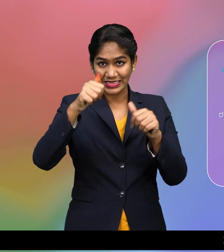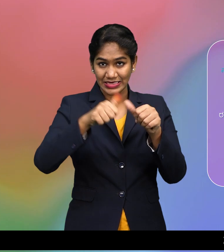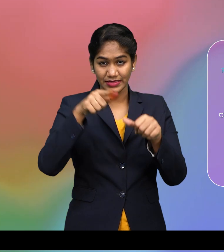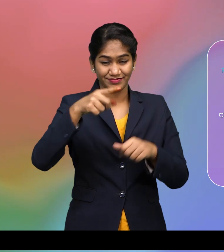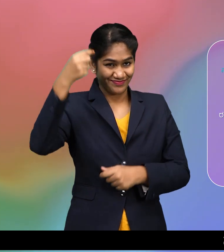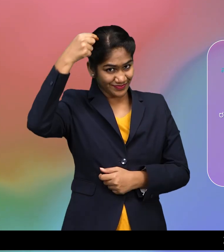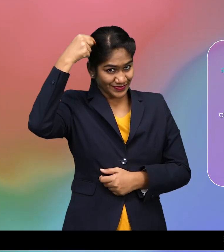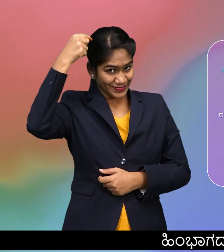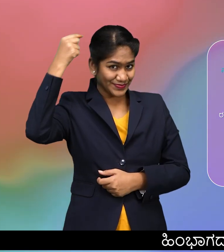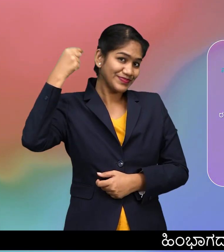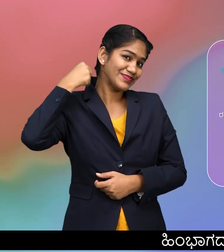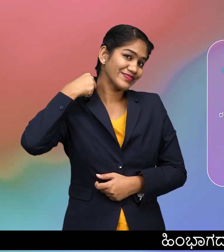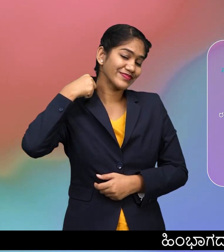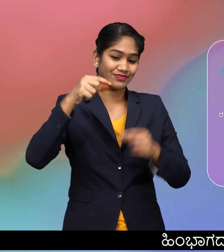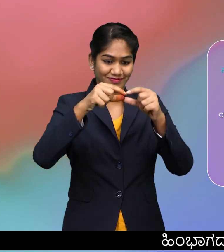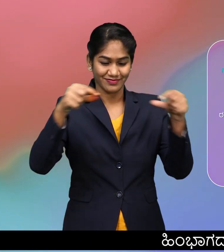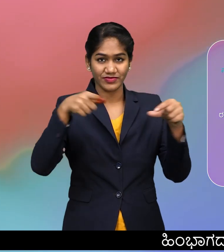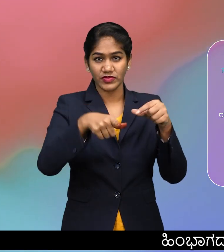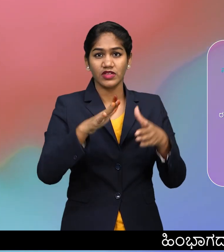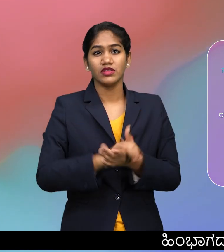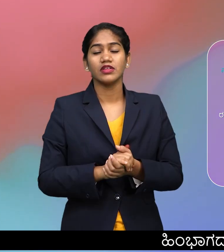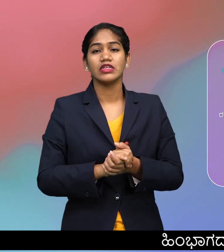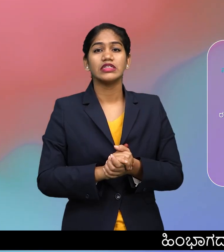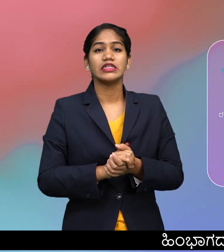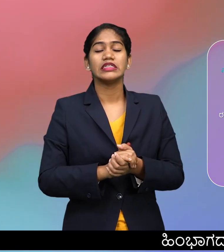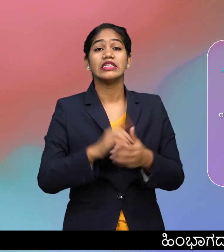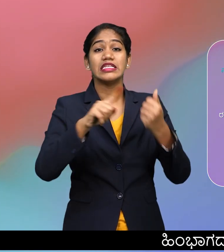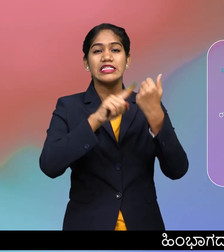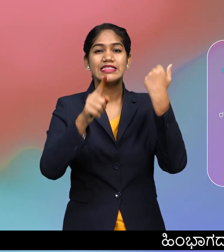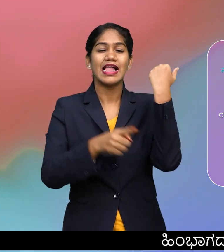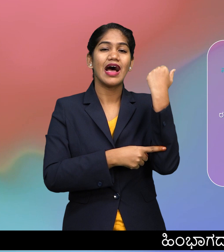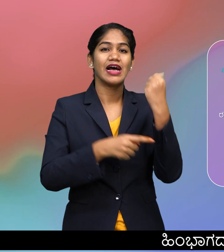ಮೆದುಳಿನ ಹಿಂಭಾಗದ ಭಾಗವಾಗಿದೆ ಮತ್ತು